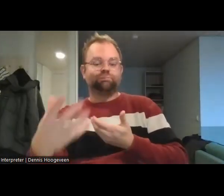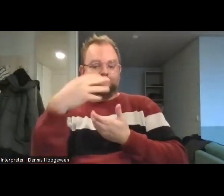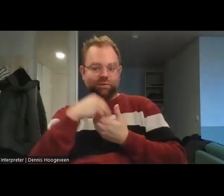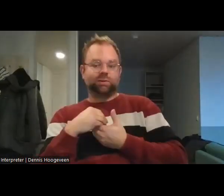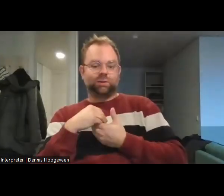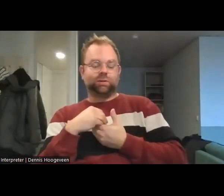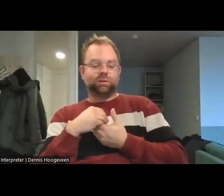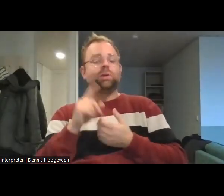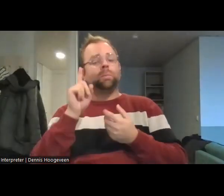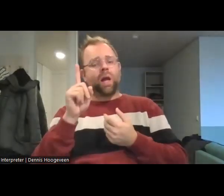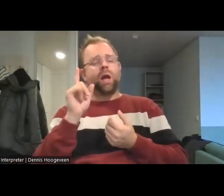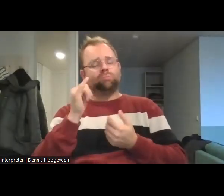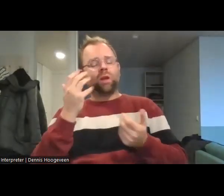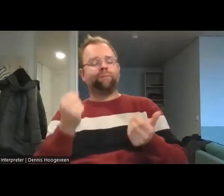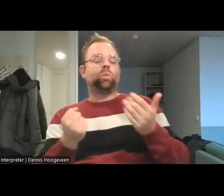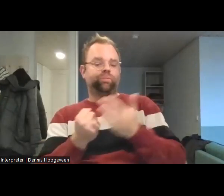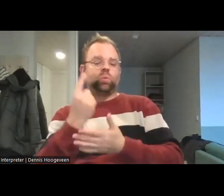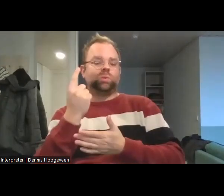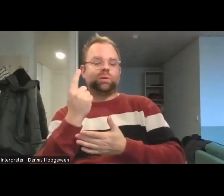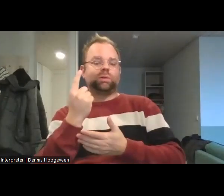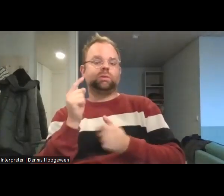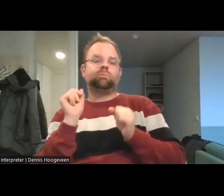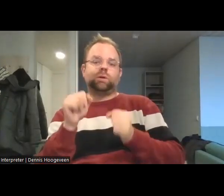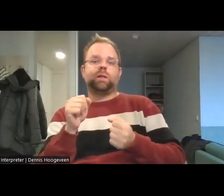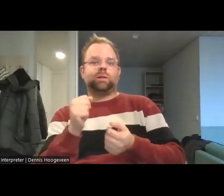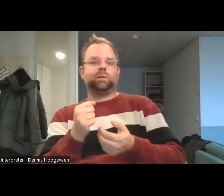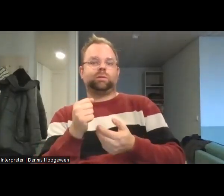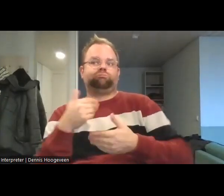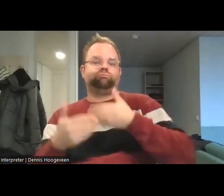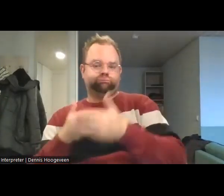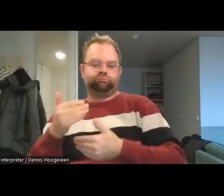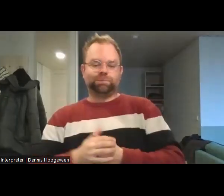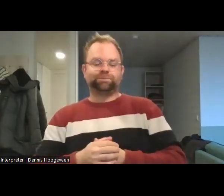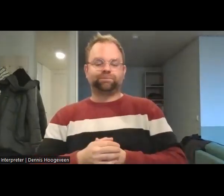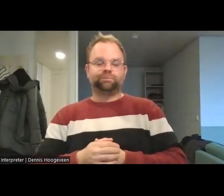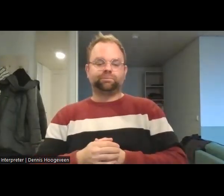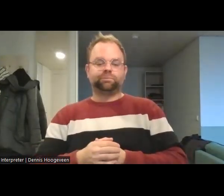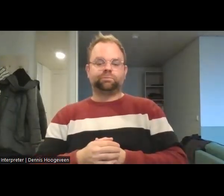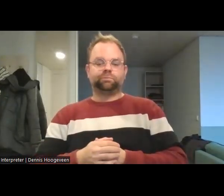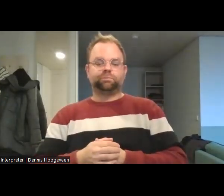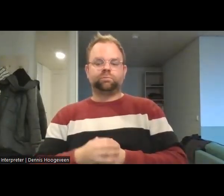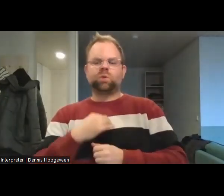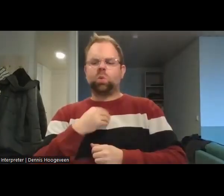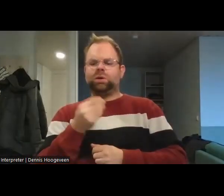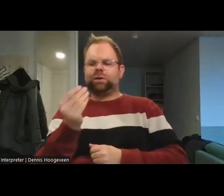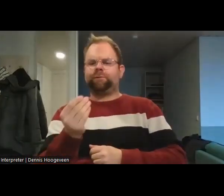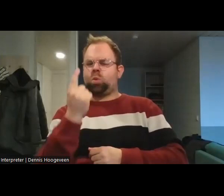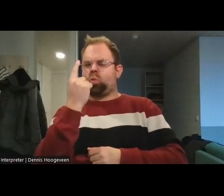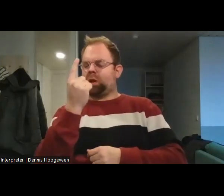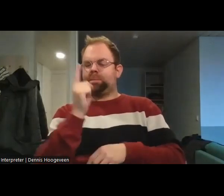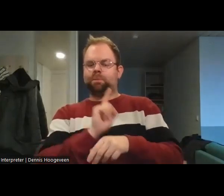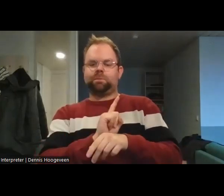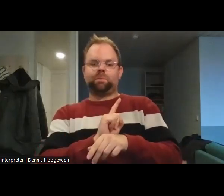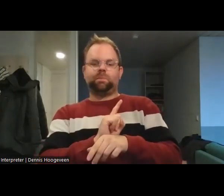possibilité aussi. Alors, avec cela, je voudrais aussi donner une autre minute additionnelle si quelqu'un